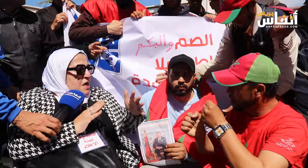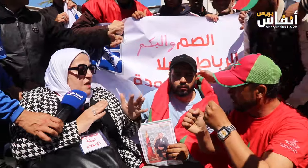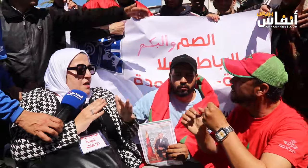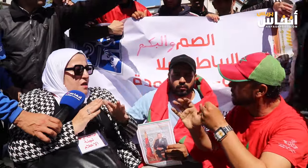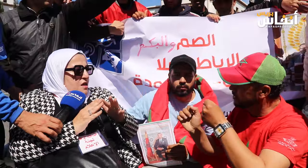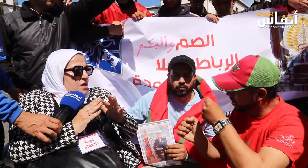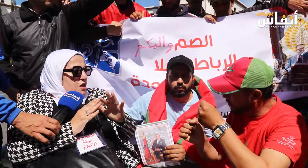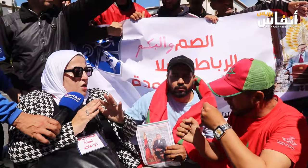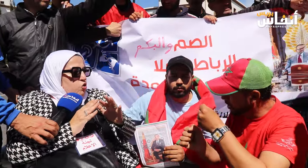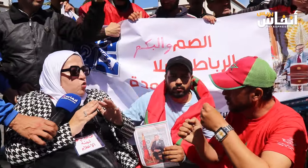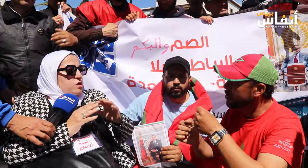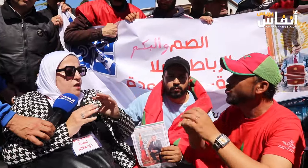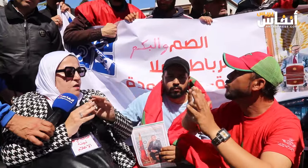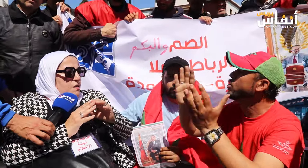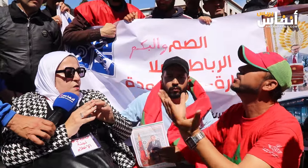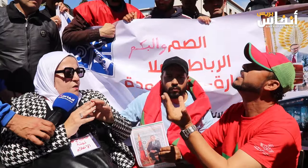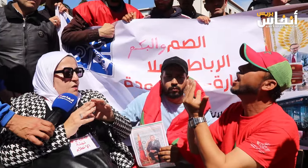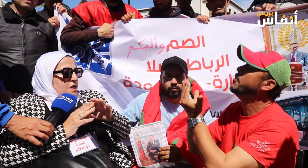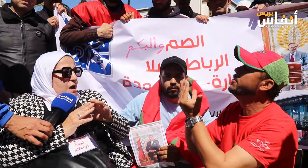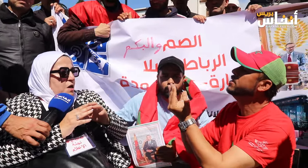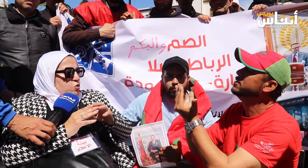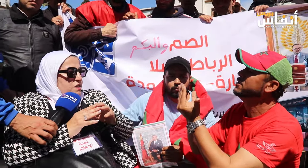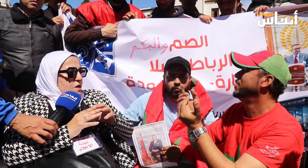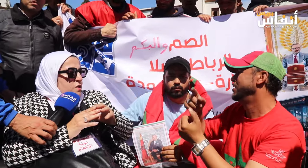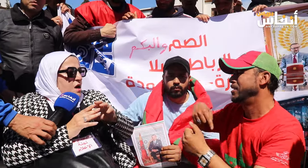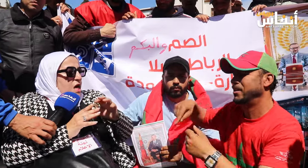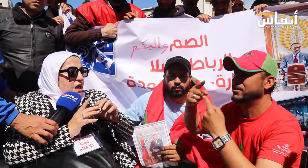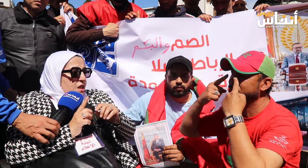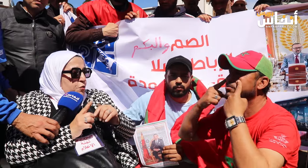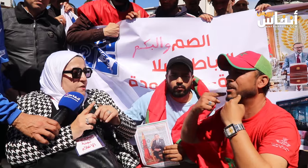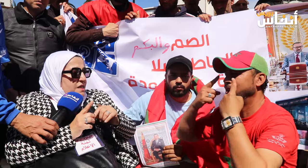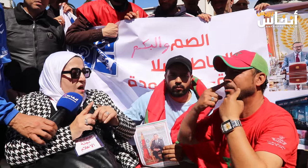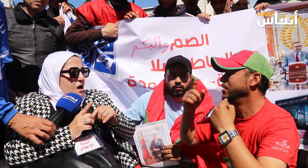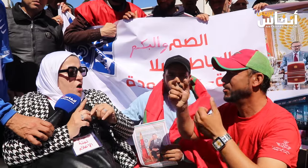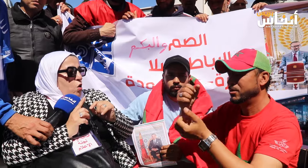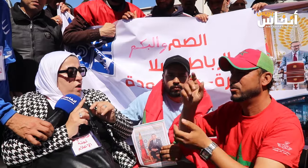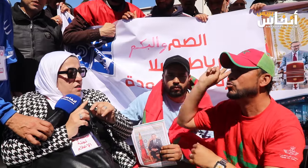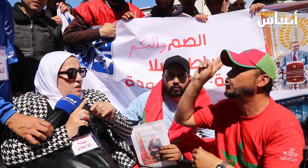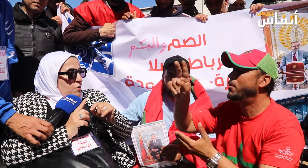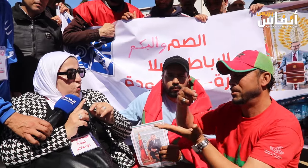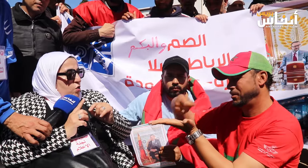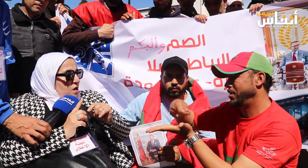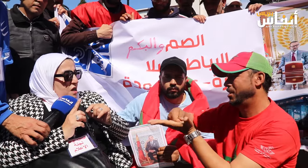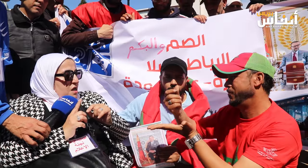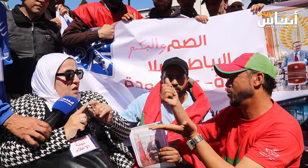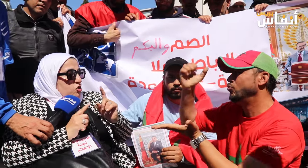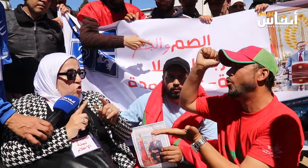الخدمات تكون كامله متساويه، كنطلبوا الصحه،